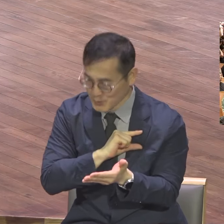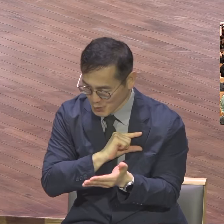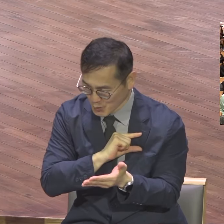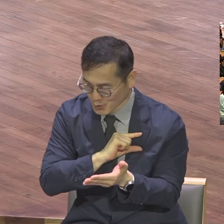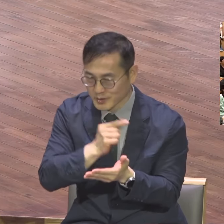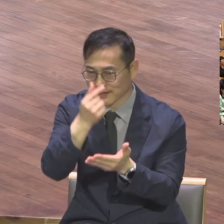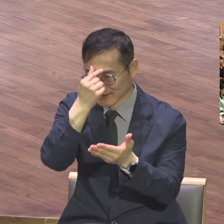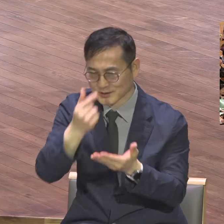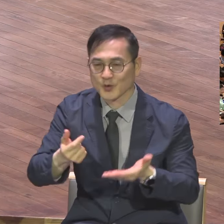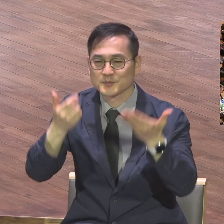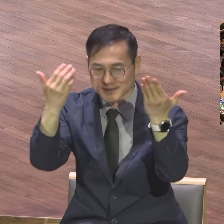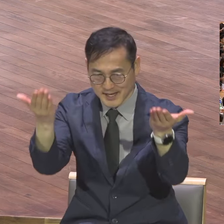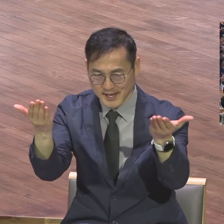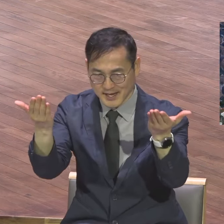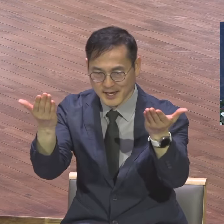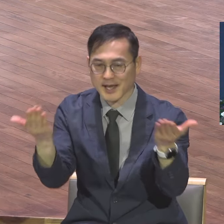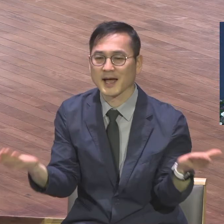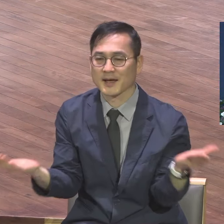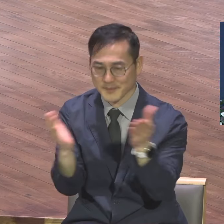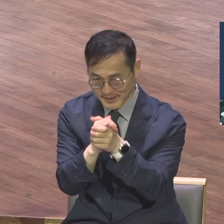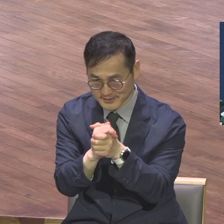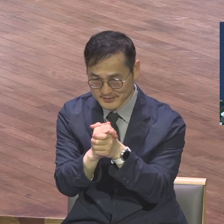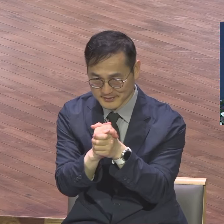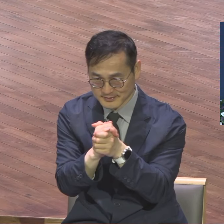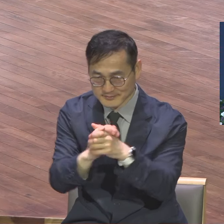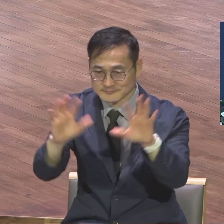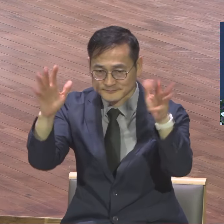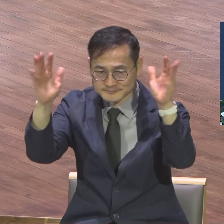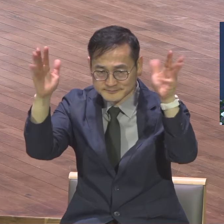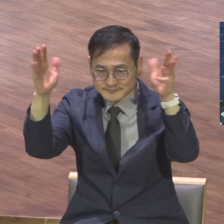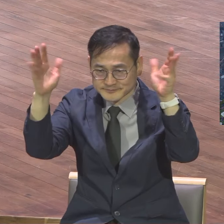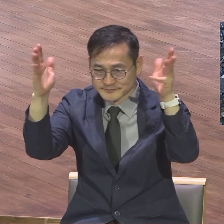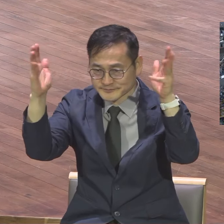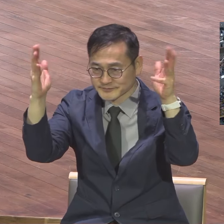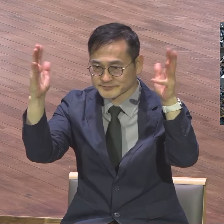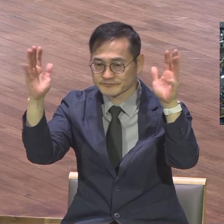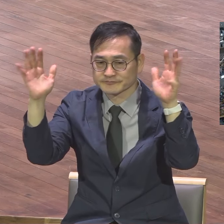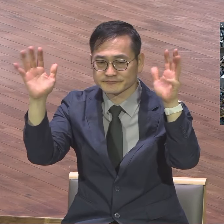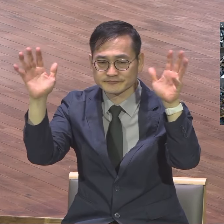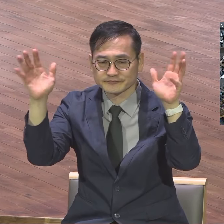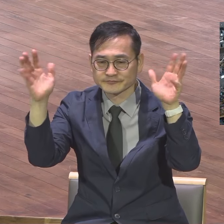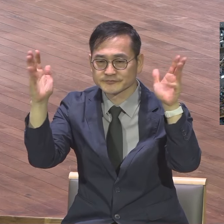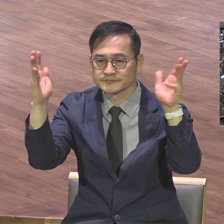기도합니다. 아멘. 박수로 축하합시다.